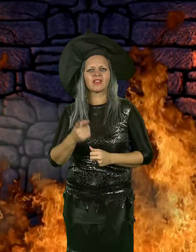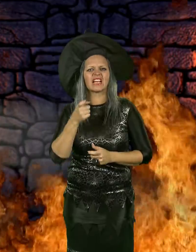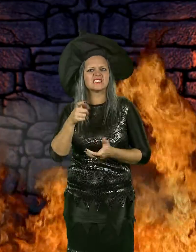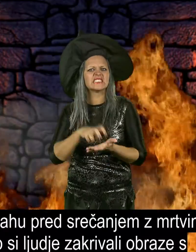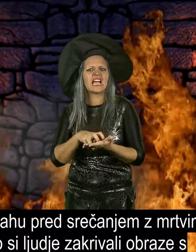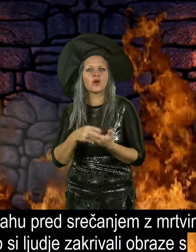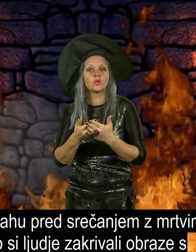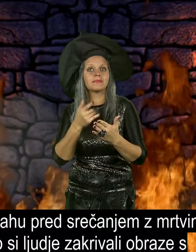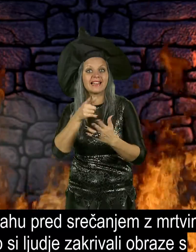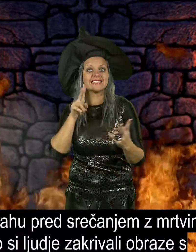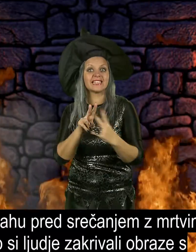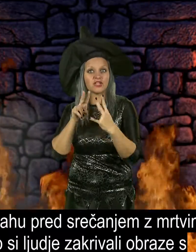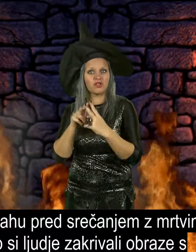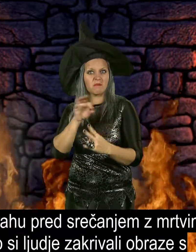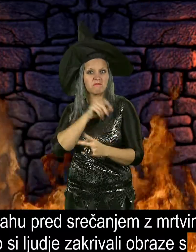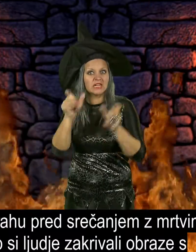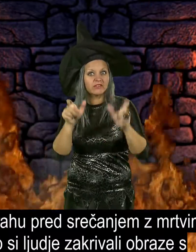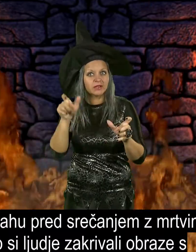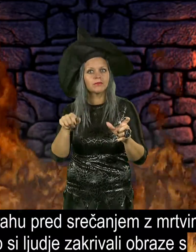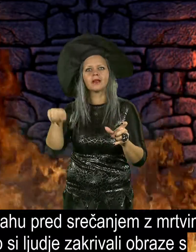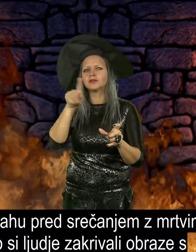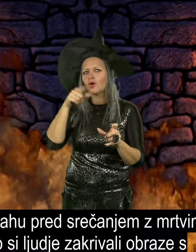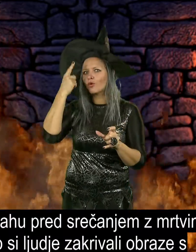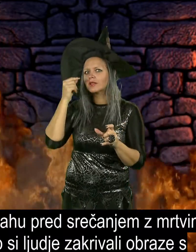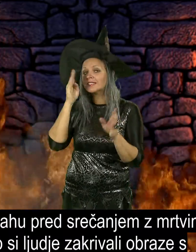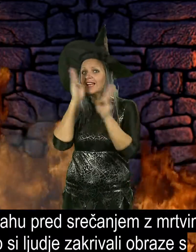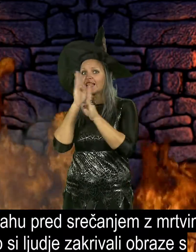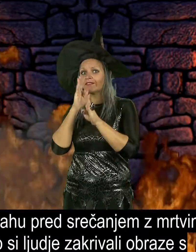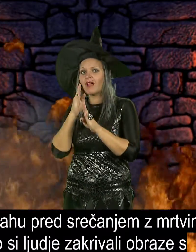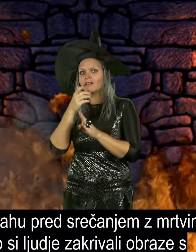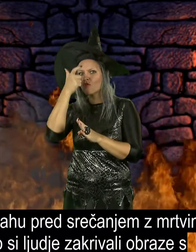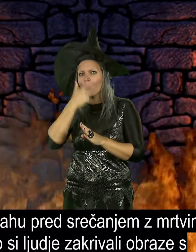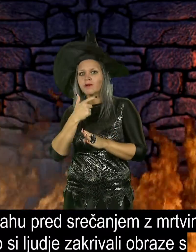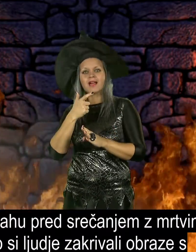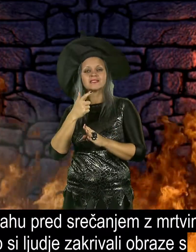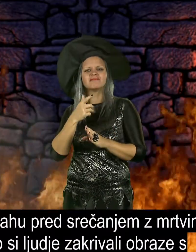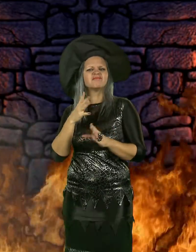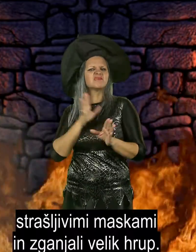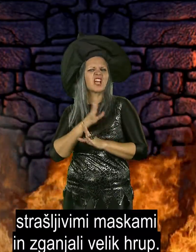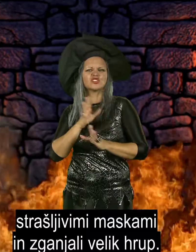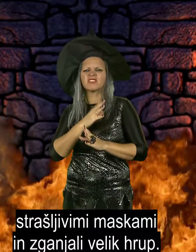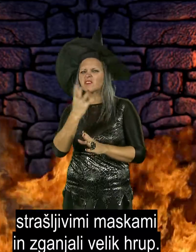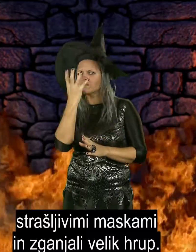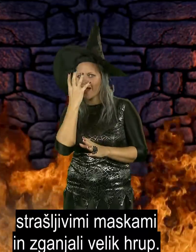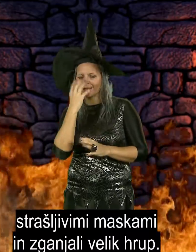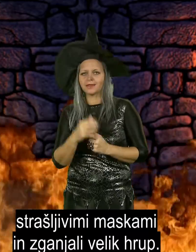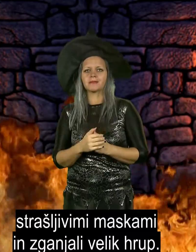Iz strahu pred srečanjem z mrtvimi so si ljudje zakrivali obraze s strašljivimi maskami in zganjali velik